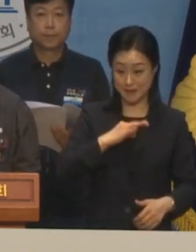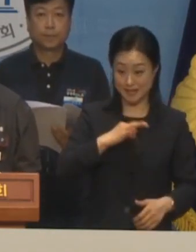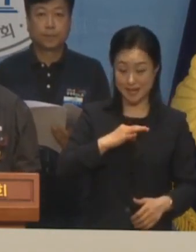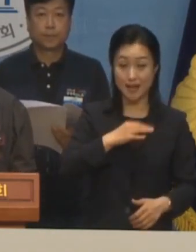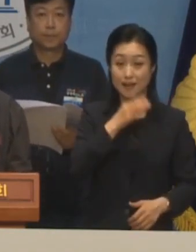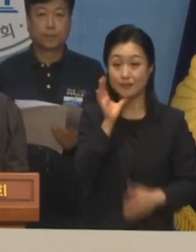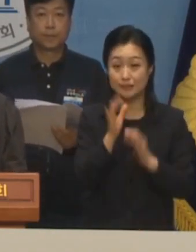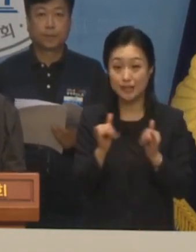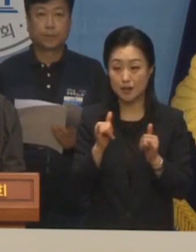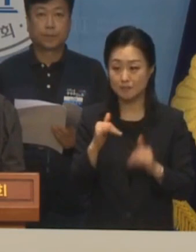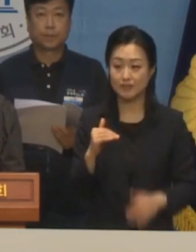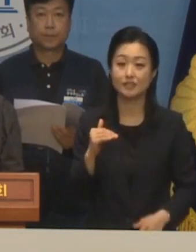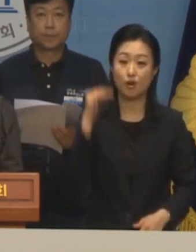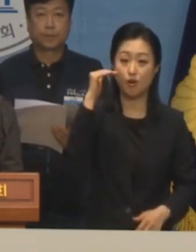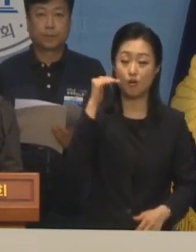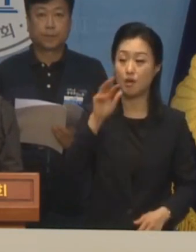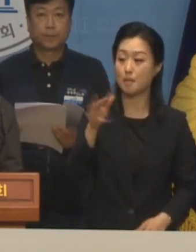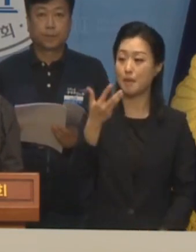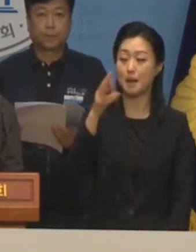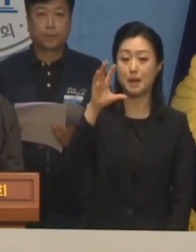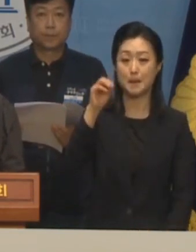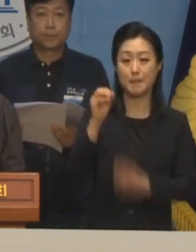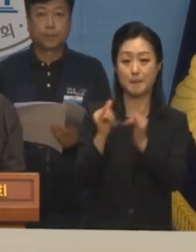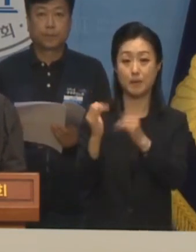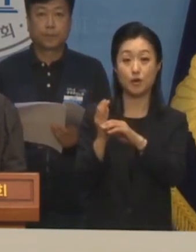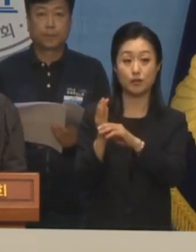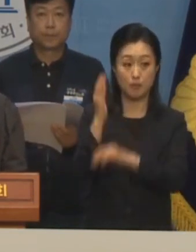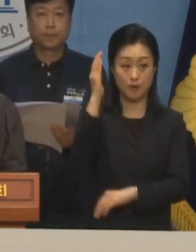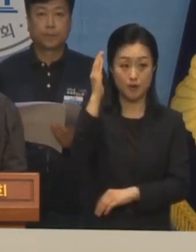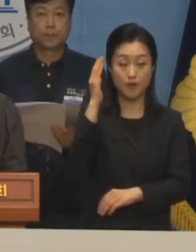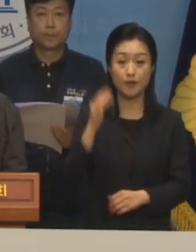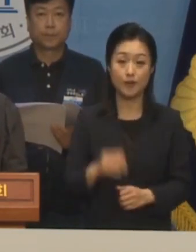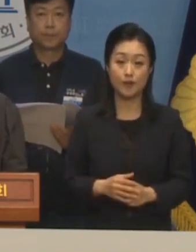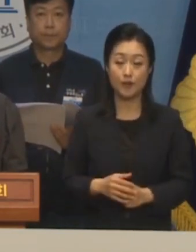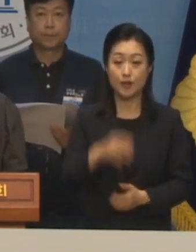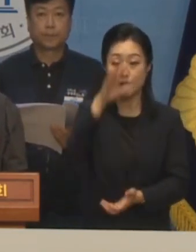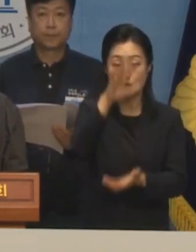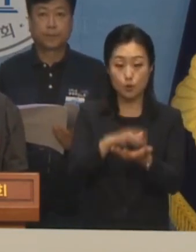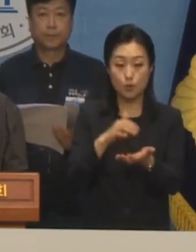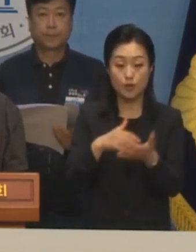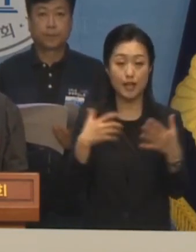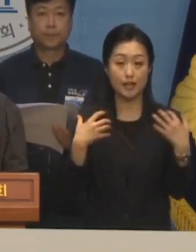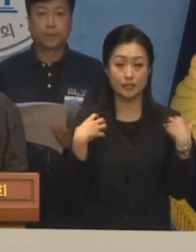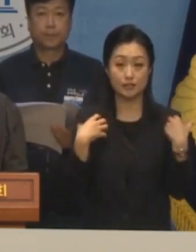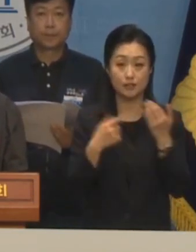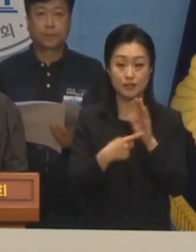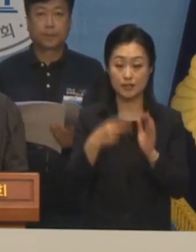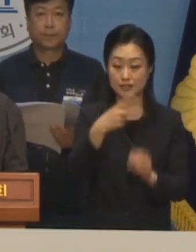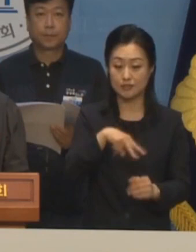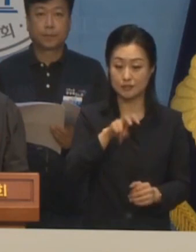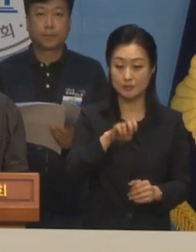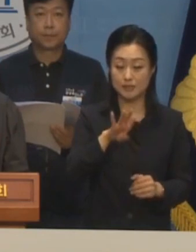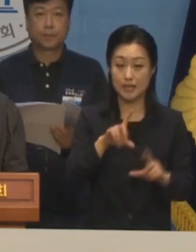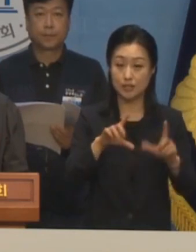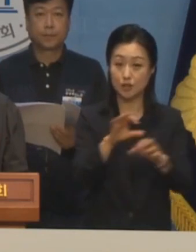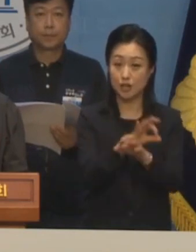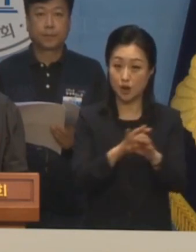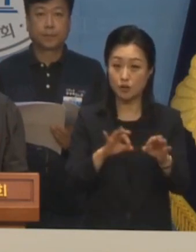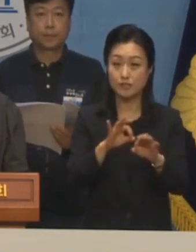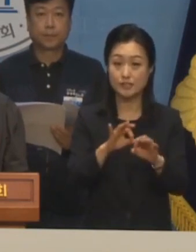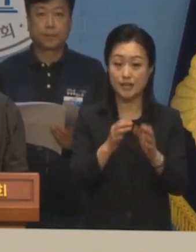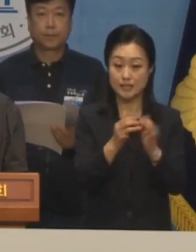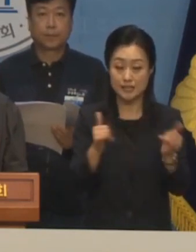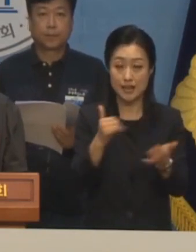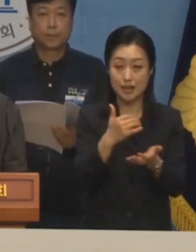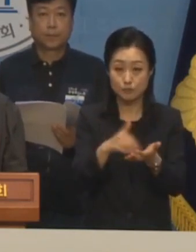매년 늘어나 올해 처음으로 800만 명을 넘어섰다고 합니다. 통계청이 발표한 2024년 경제활동